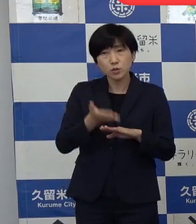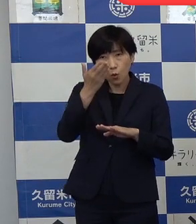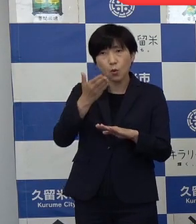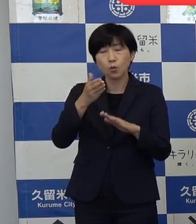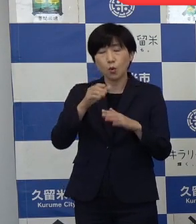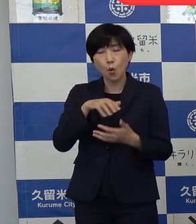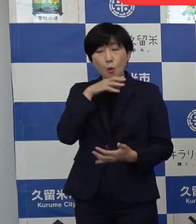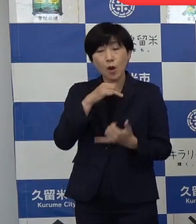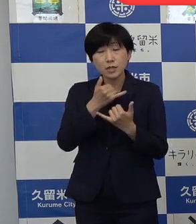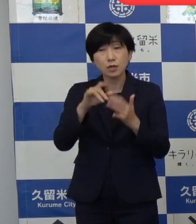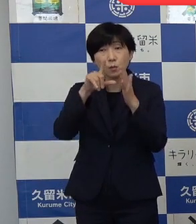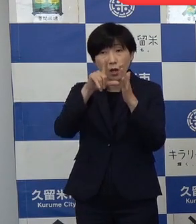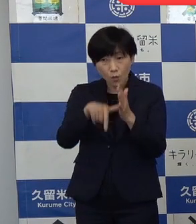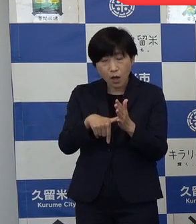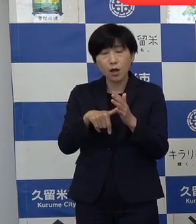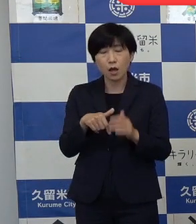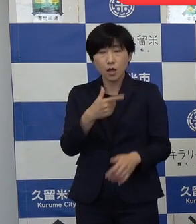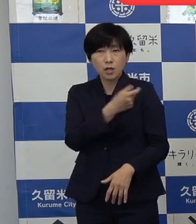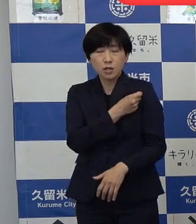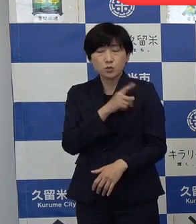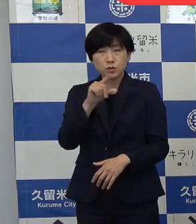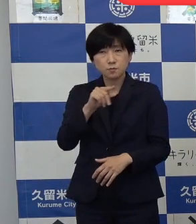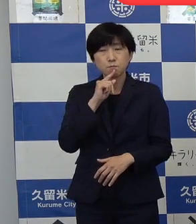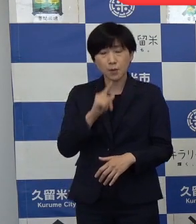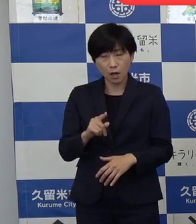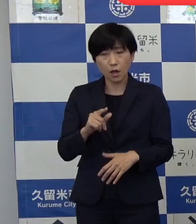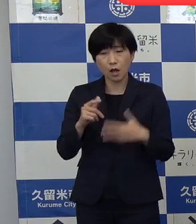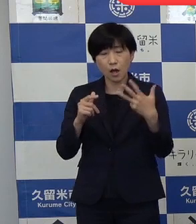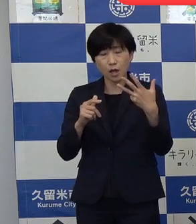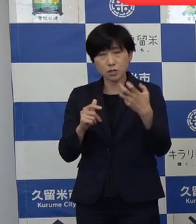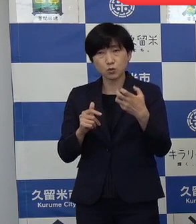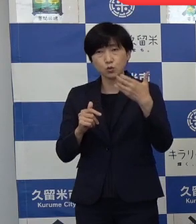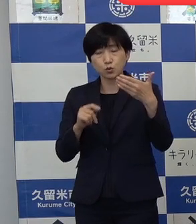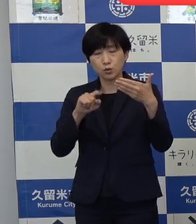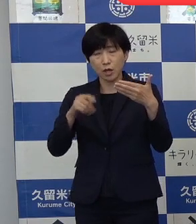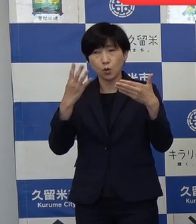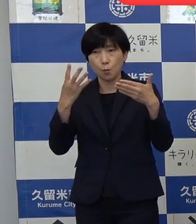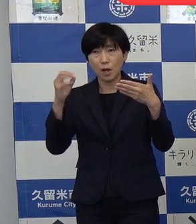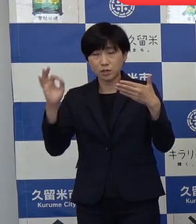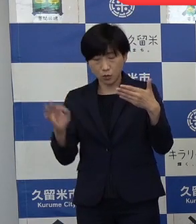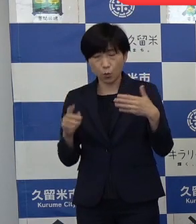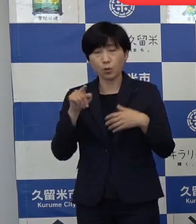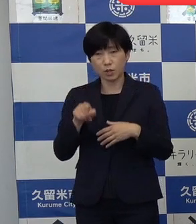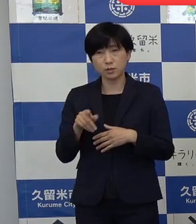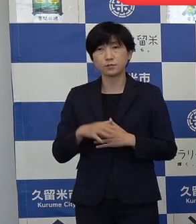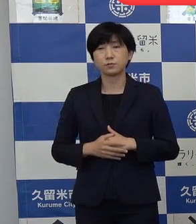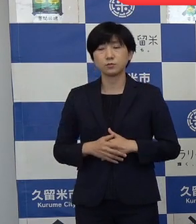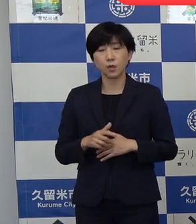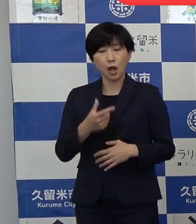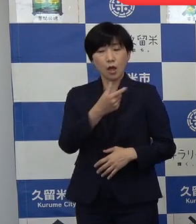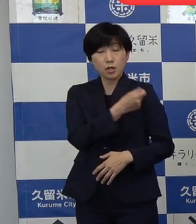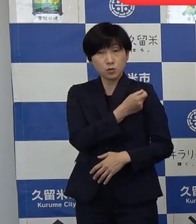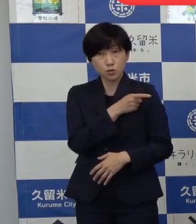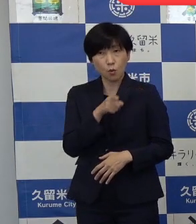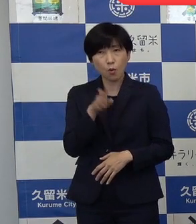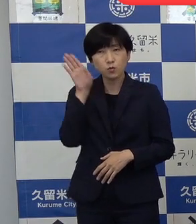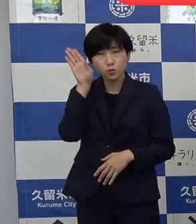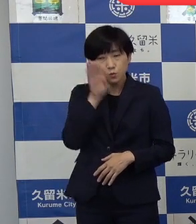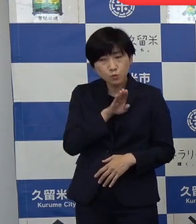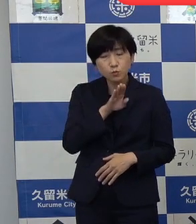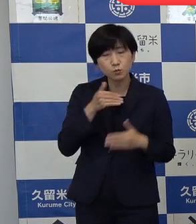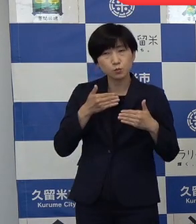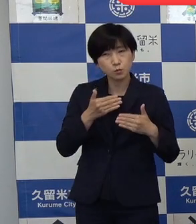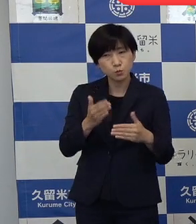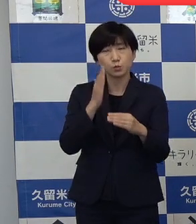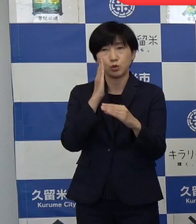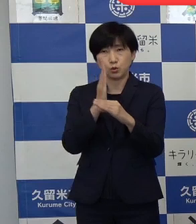65歳以上の高齢者で接種率が 89.4% です。これは接種は順調に進んでいると考え